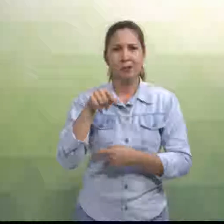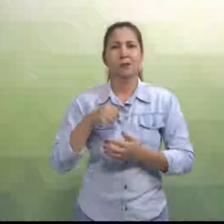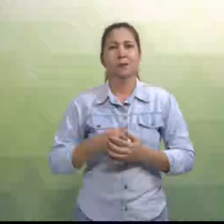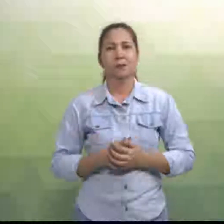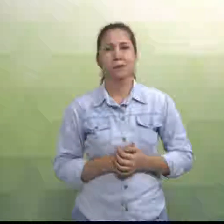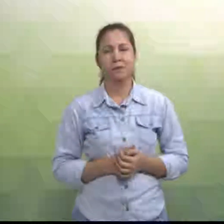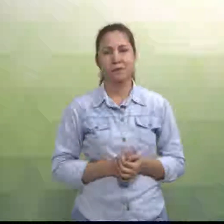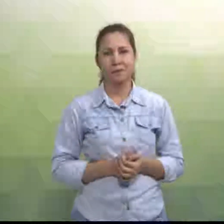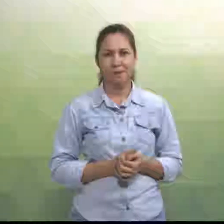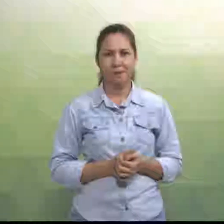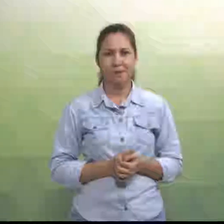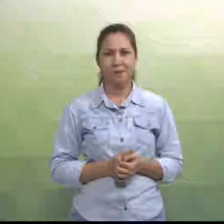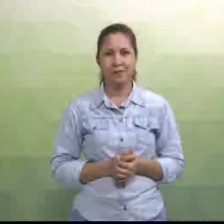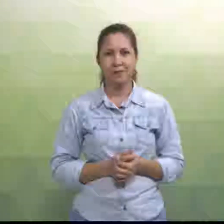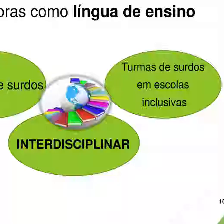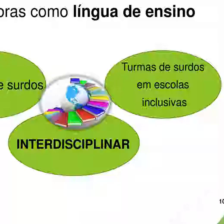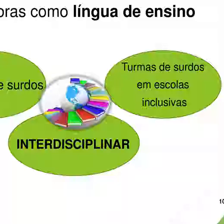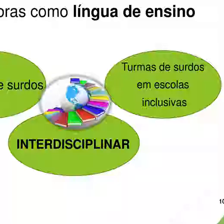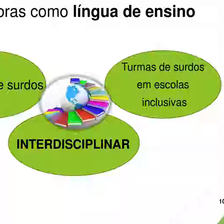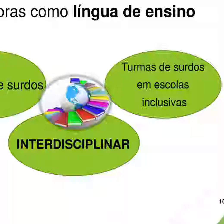de seu ensino.